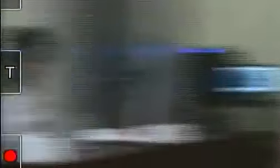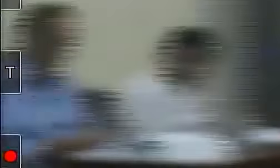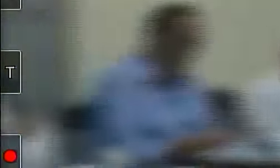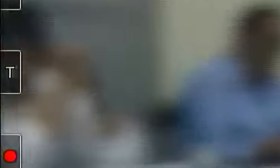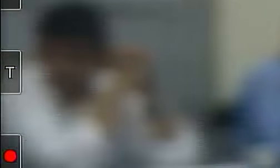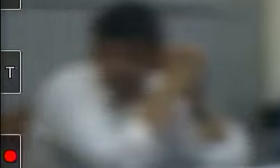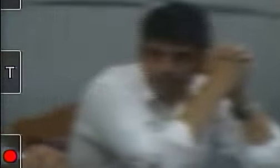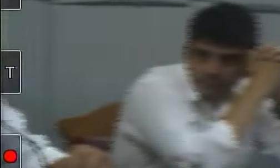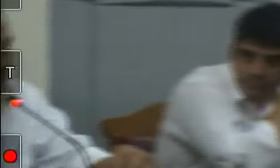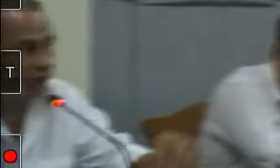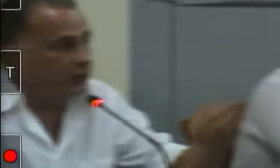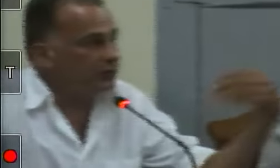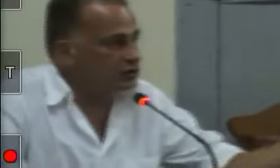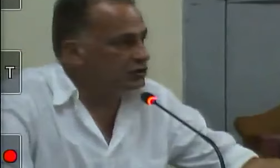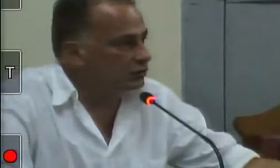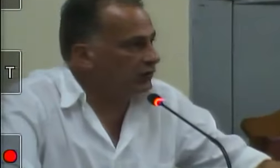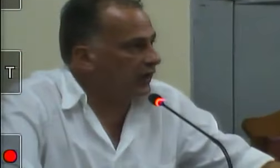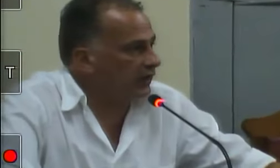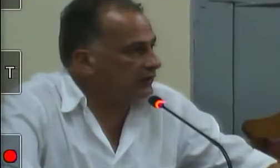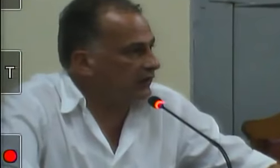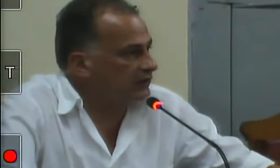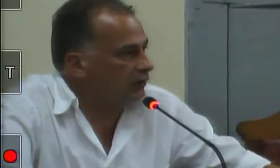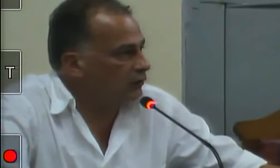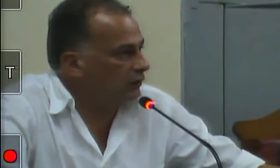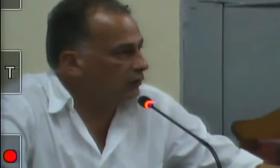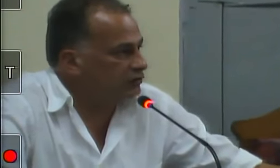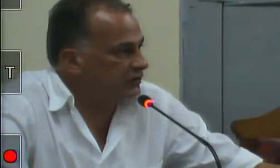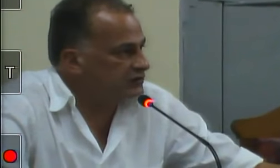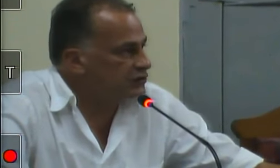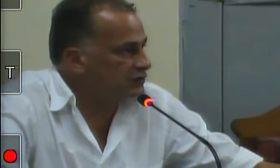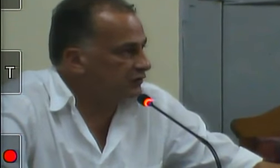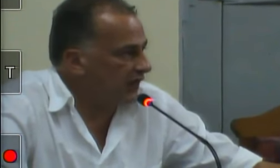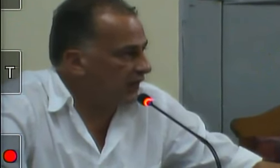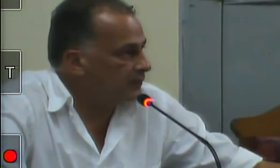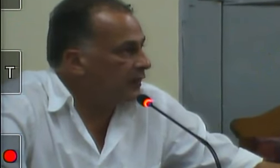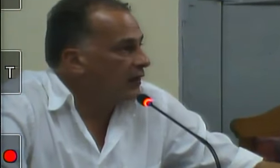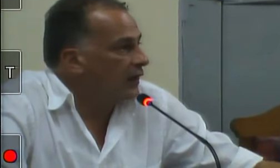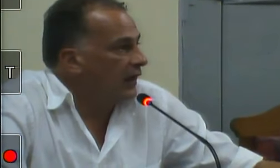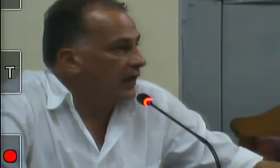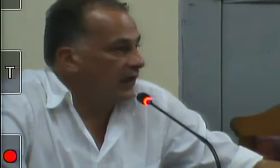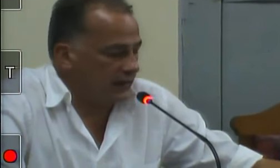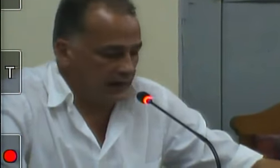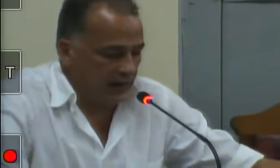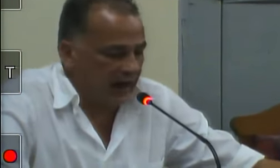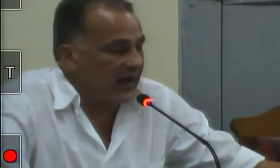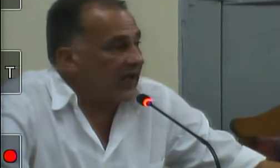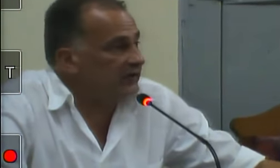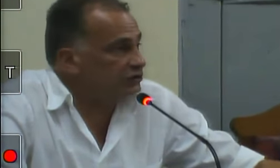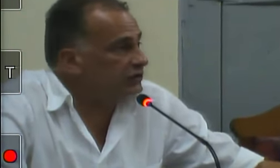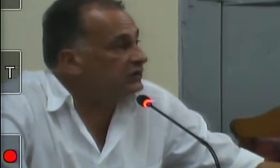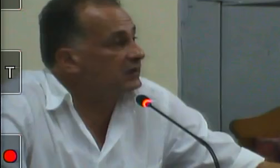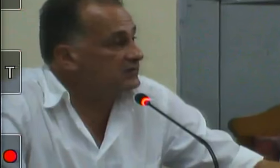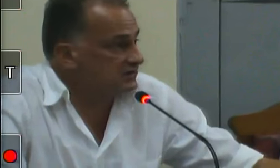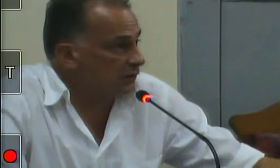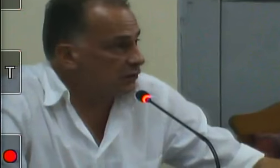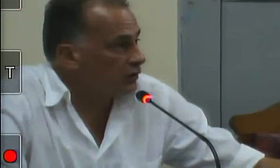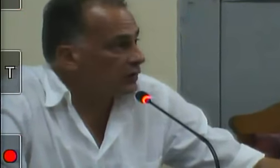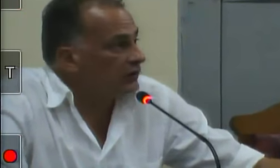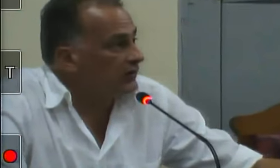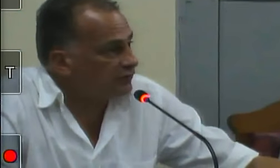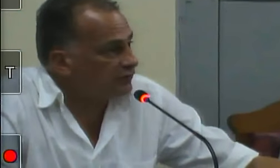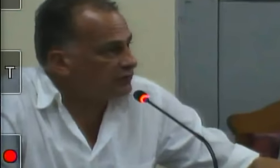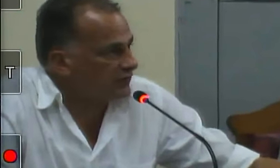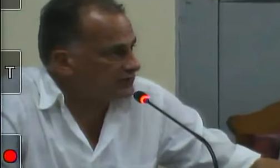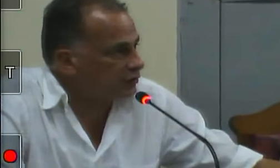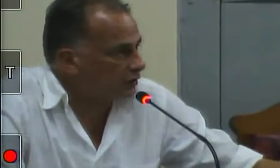Pública, que foi pedido na então audiência que tive lá, a carta de intenção